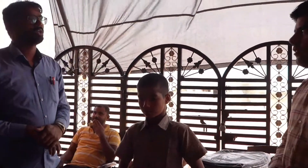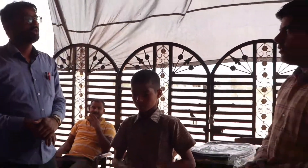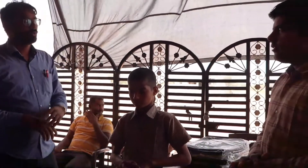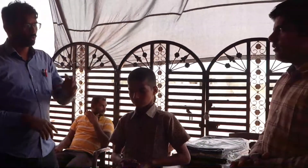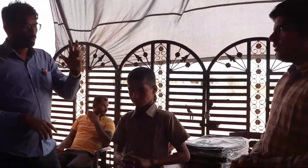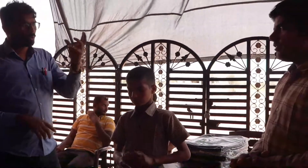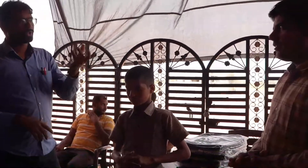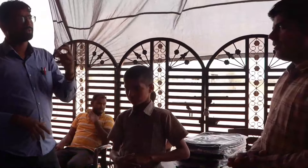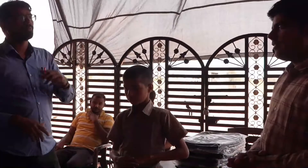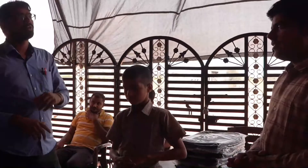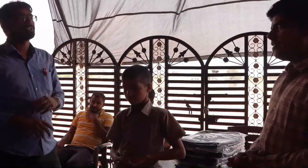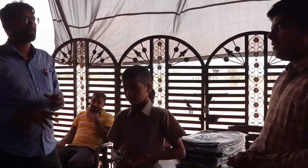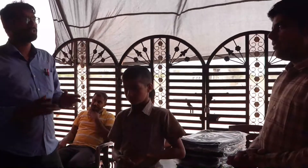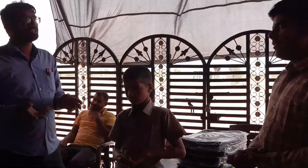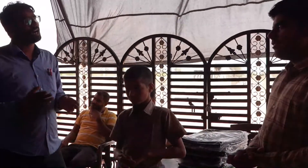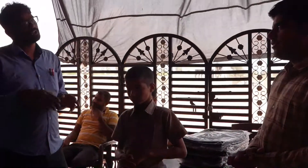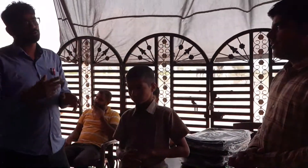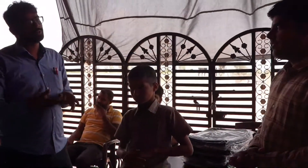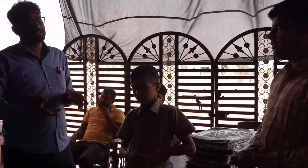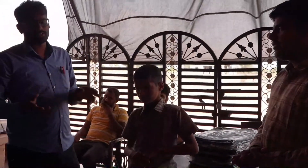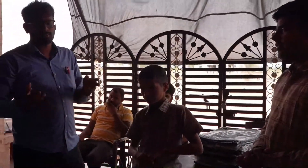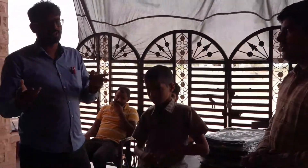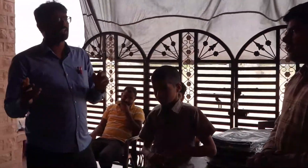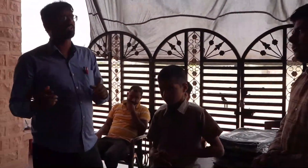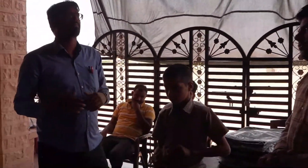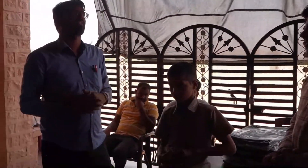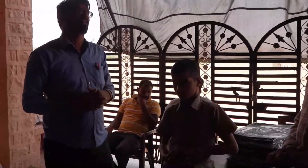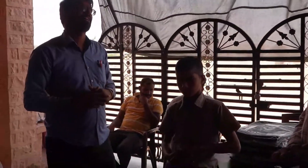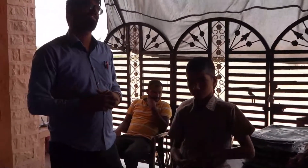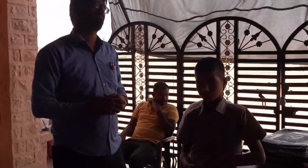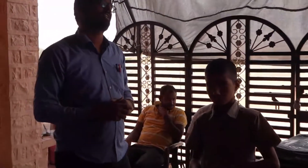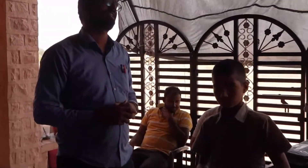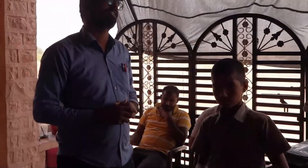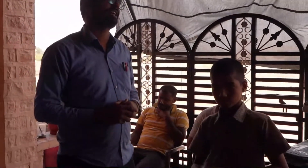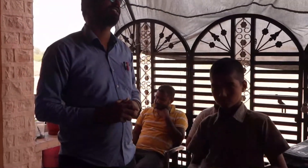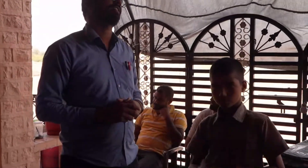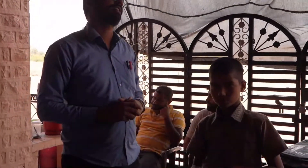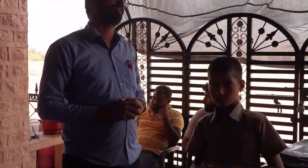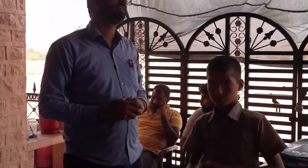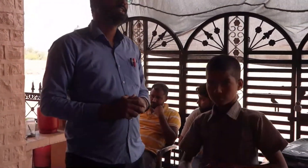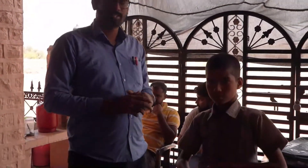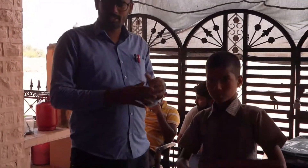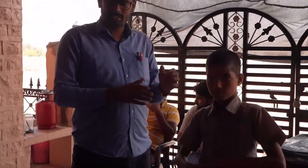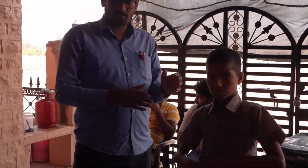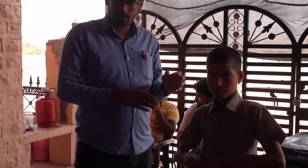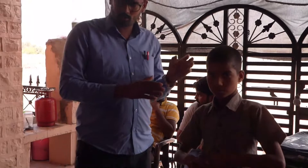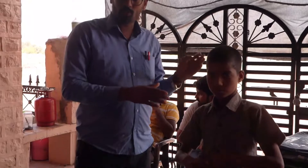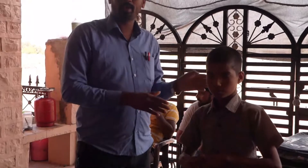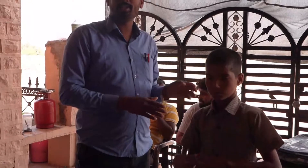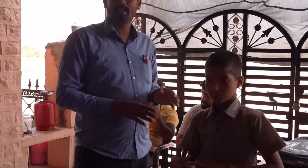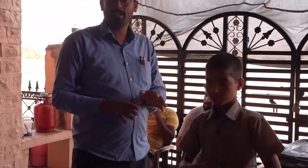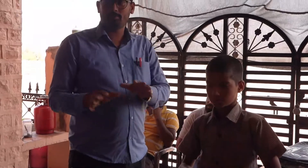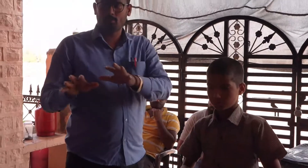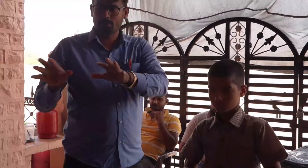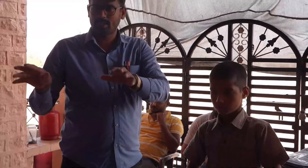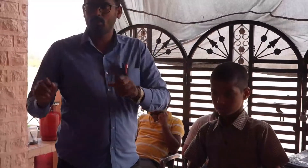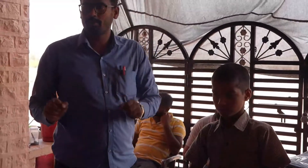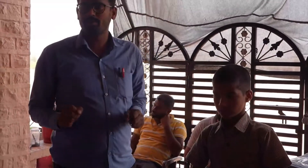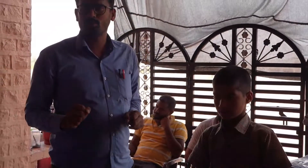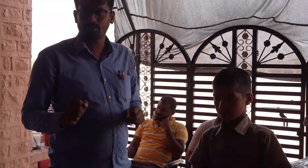टोटल उनको रोटी पूरी सब्जी दाल जो भी है सब अलग अलग सब्जियां सारी चीजें बता देंगे साइन से करके। इसीलिए जब अगर कोई मान लीजिए अगर यहाँ पे भोजन का कोई प्रबंध होता है, अगर